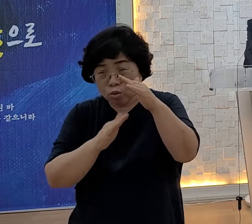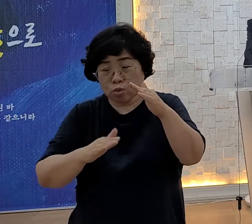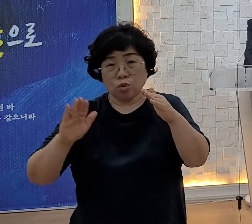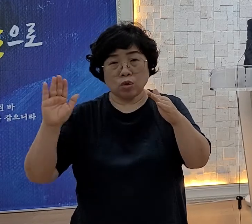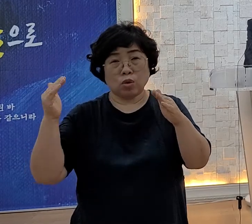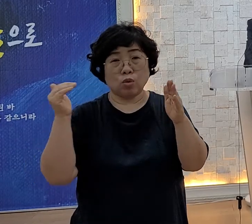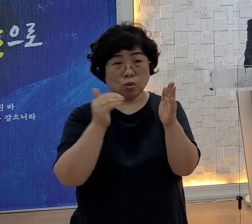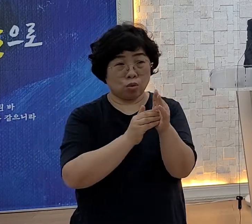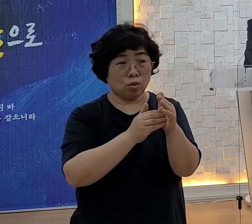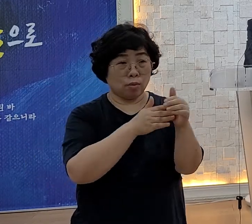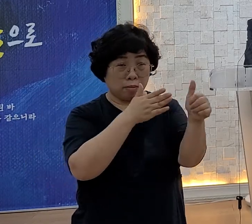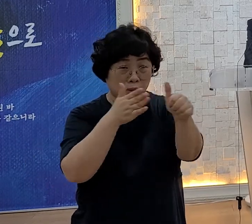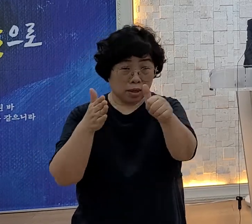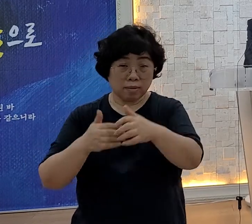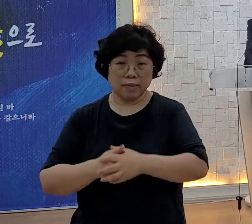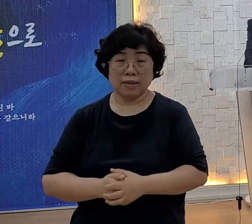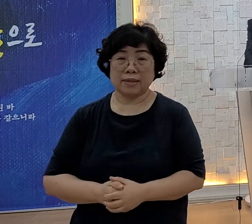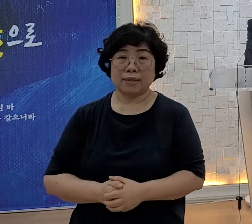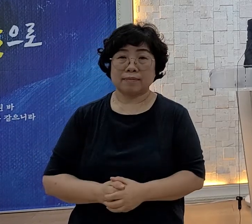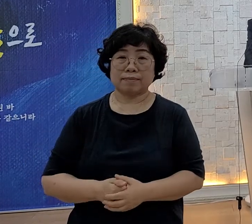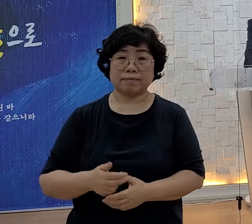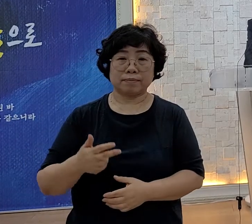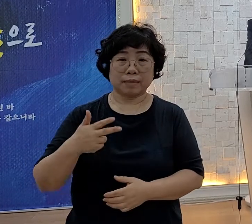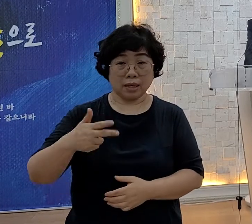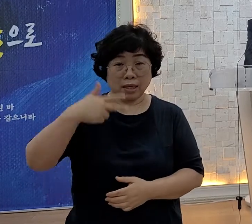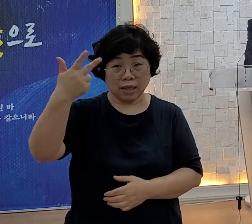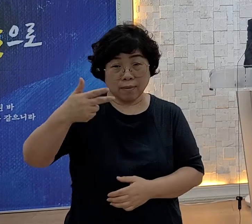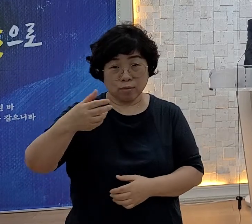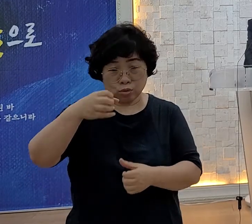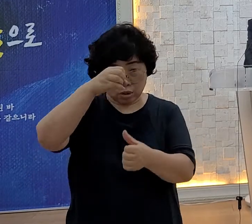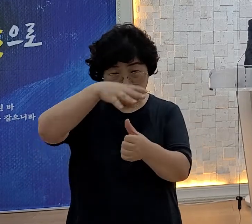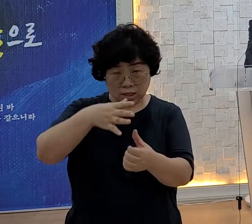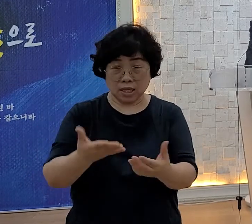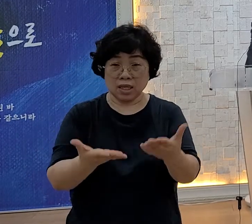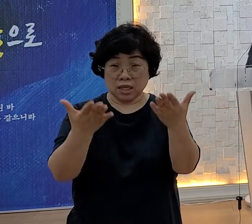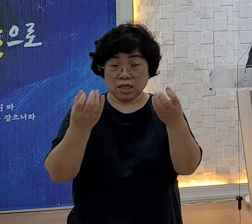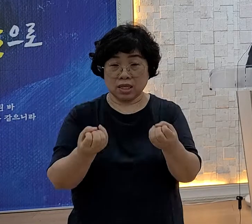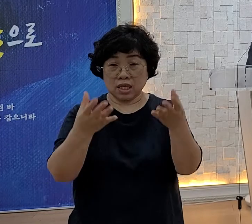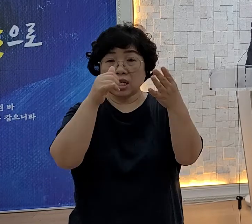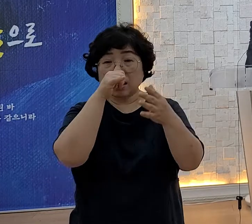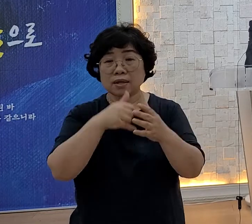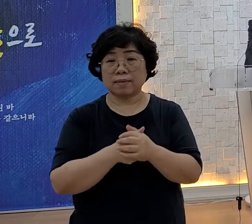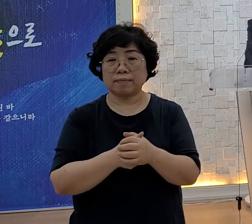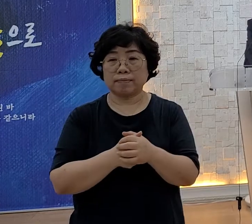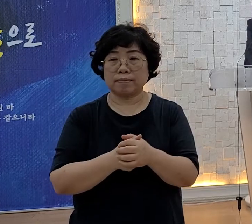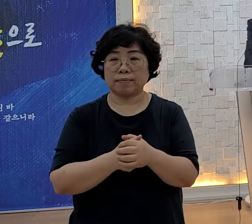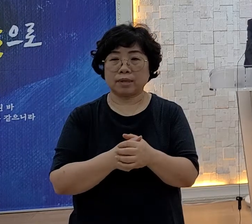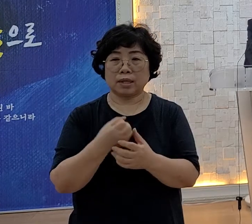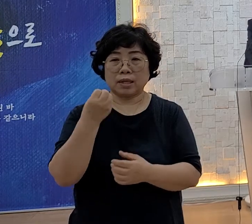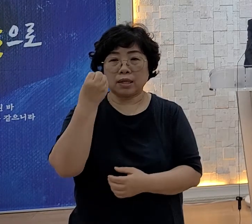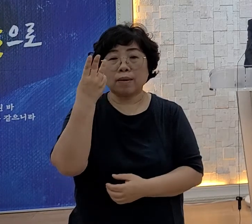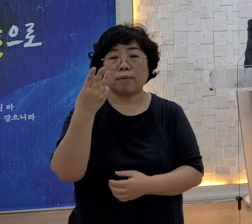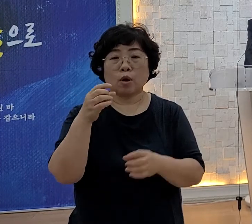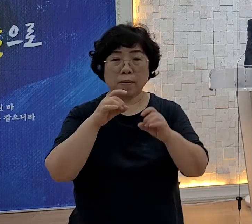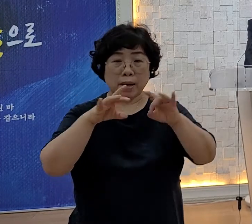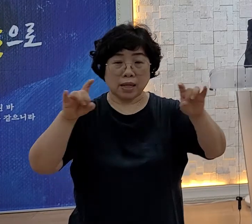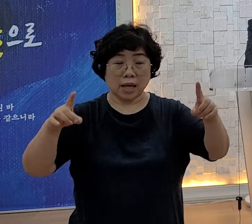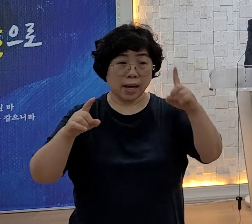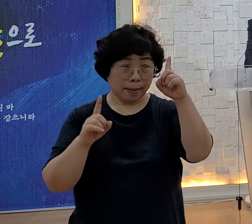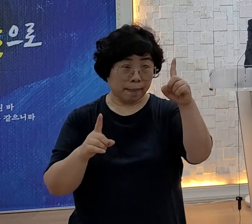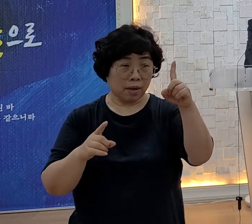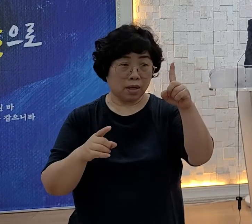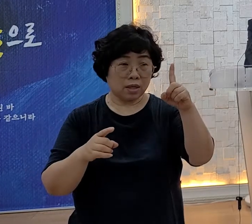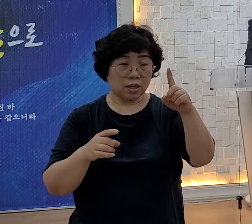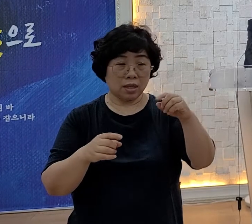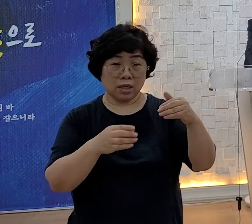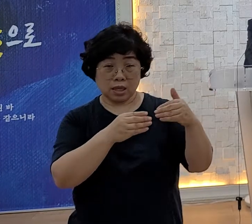되시면 감사하겠습니다. 다음 주일은 성찬식이 있습니다. 그래서 3개월마다 한 번씩 성찬